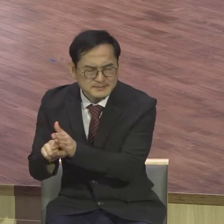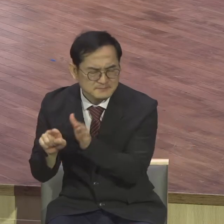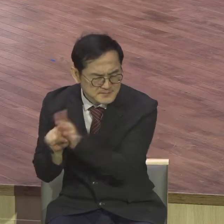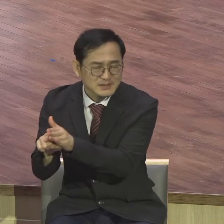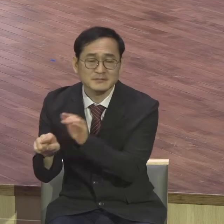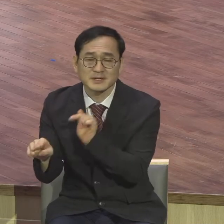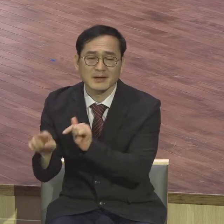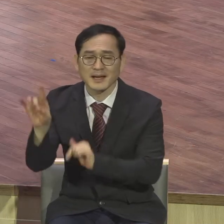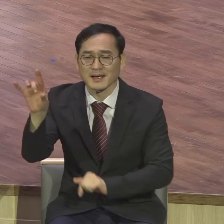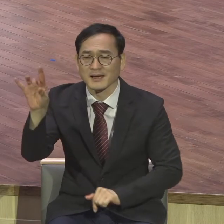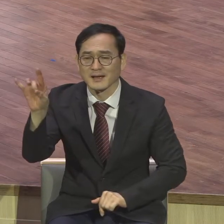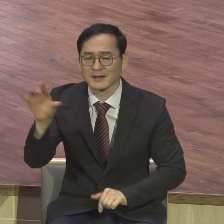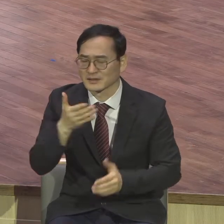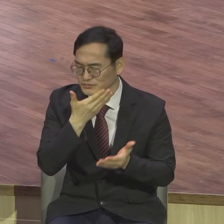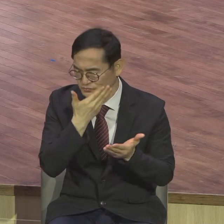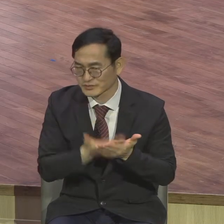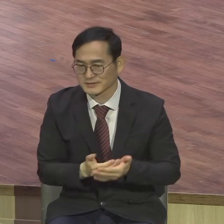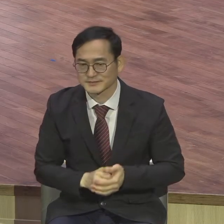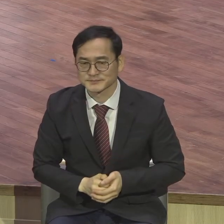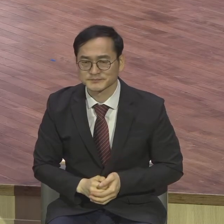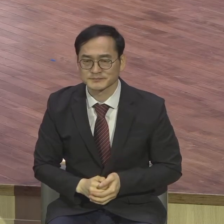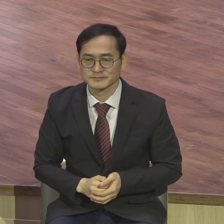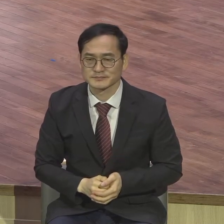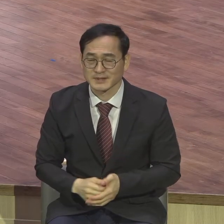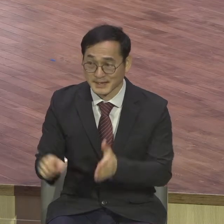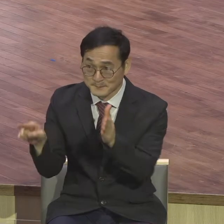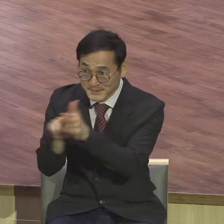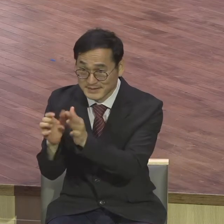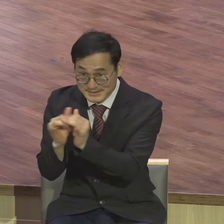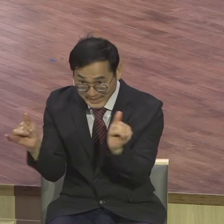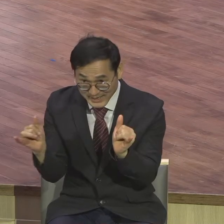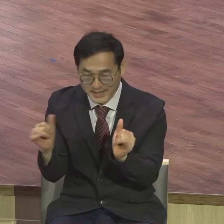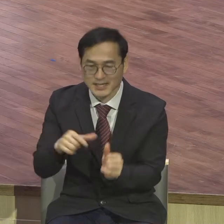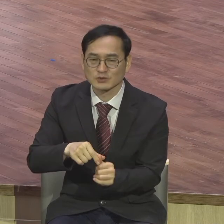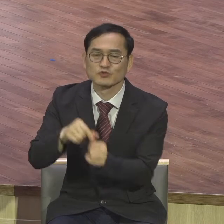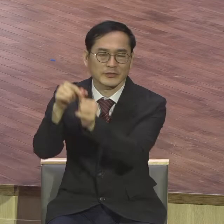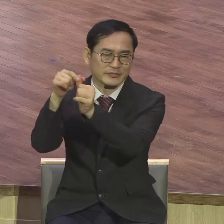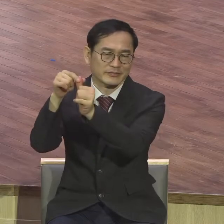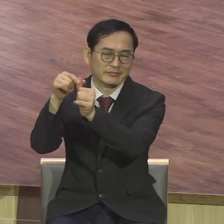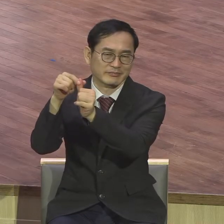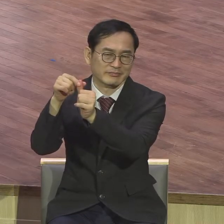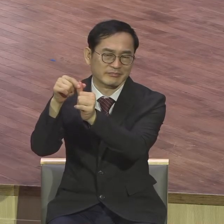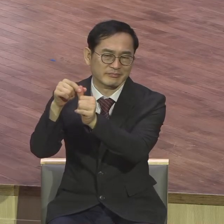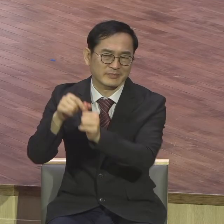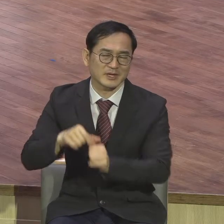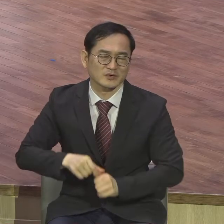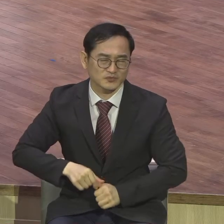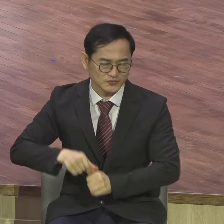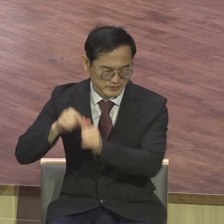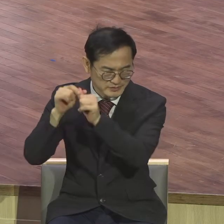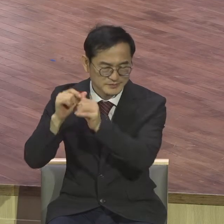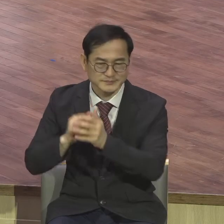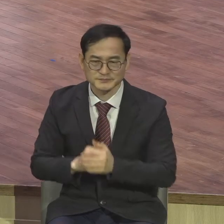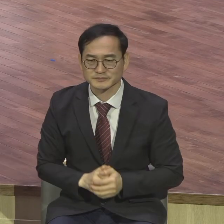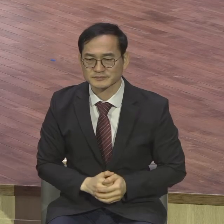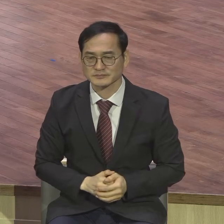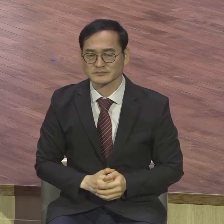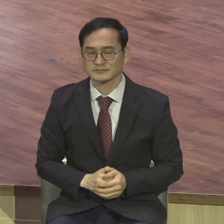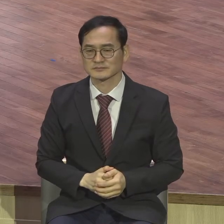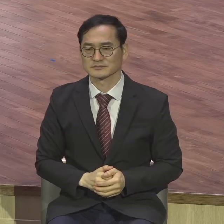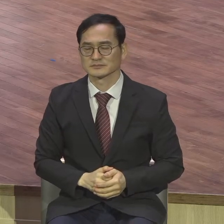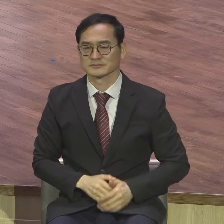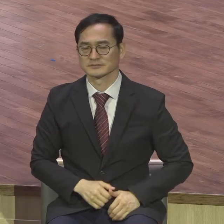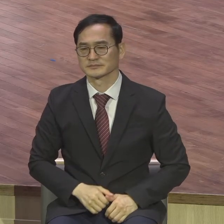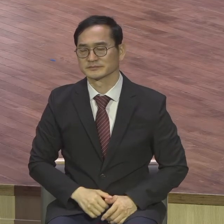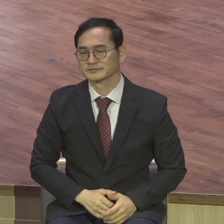답이 나와요. 믿는 자만 흔들림이 없어요. 믿는 자만이 복음 체질돼요. 아멘. 유명한 복음 전도자 존